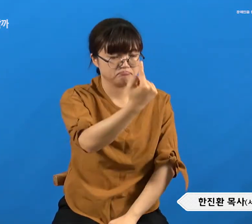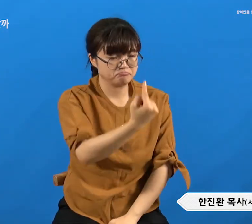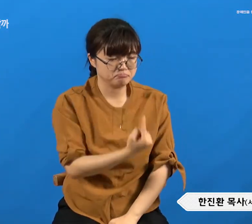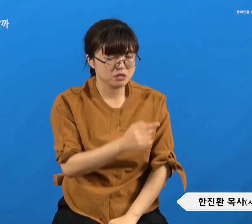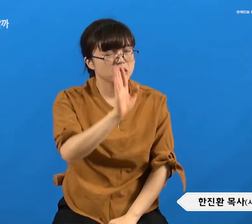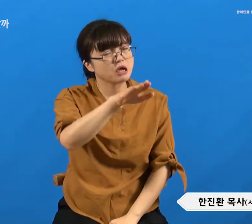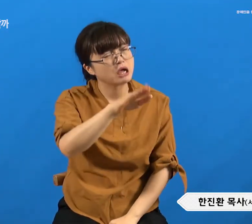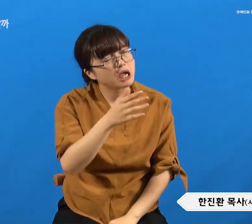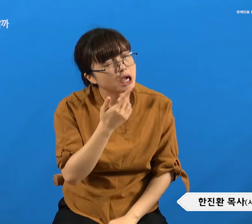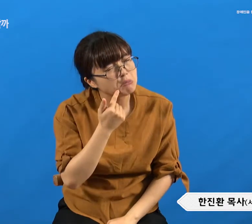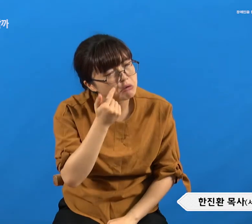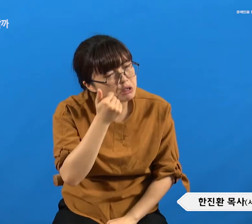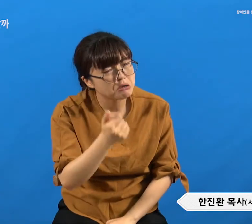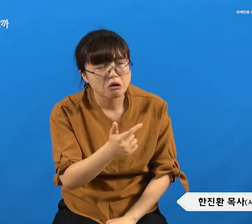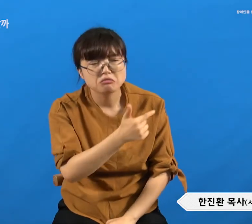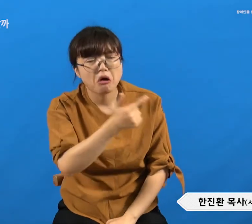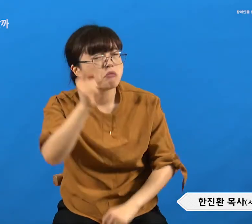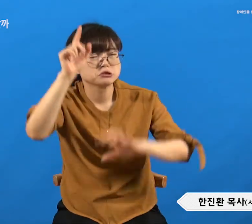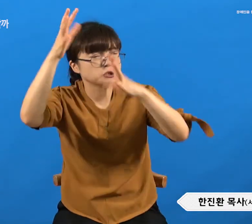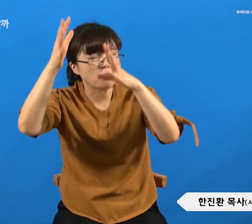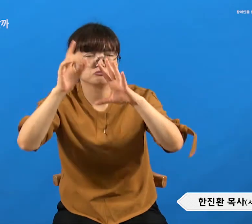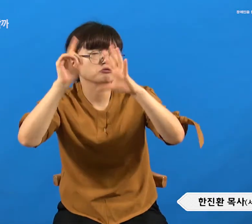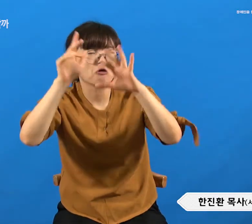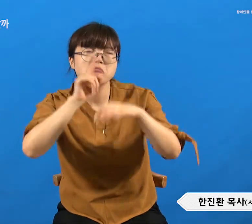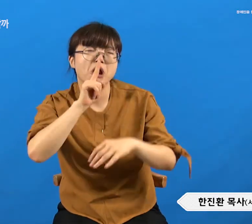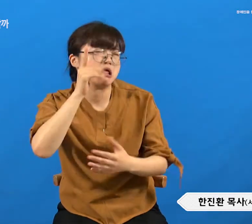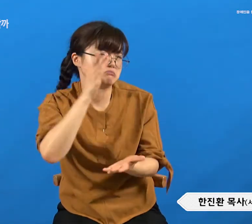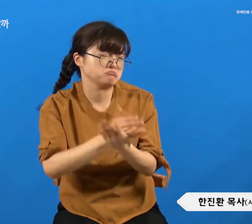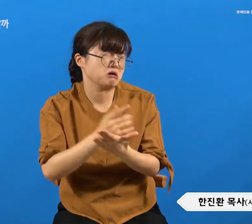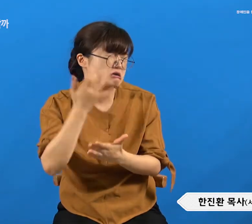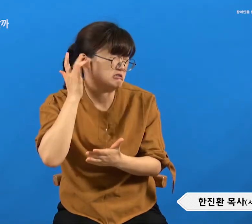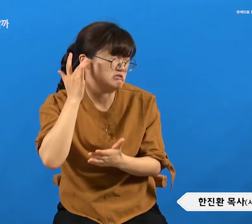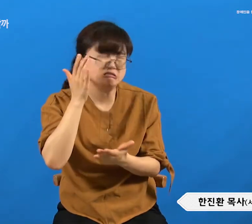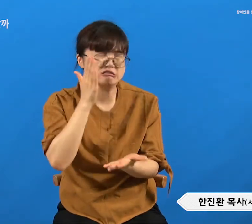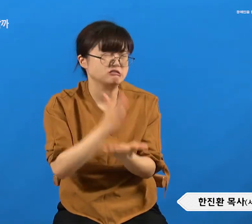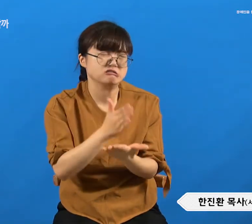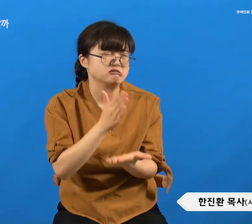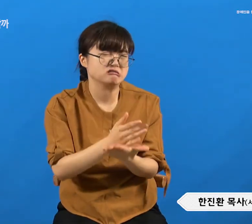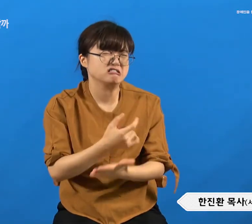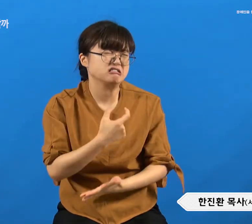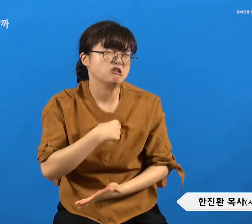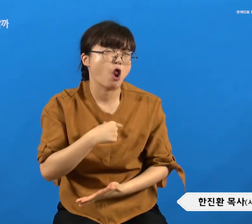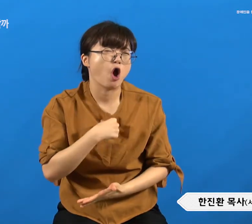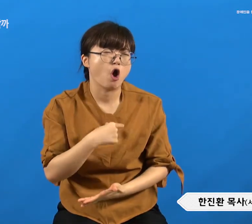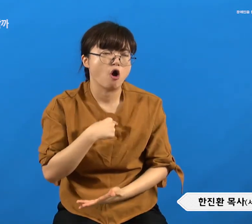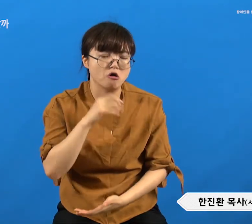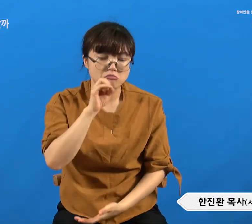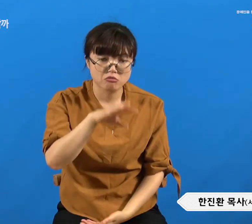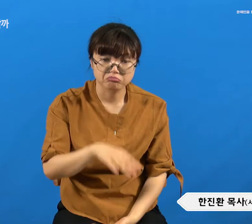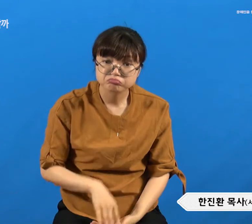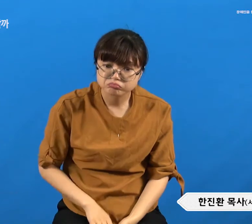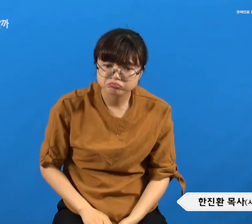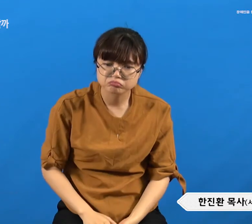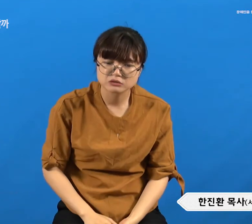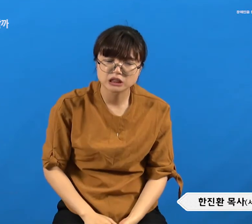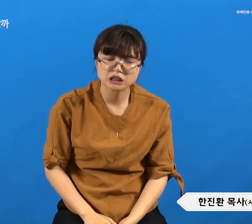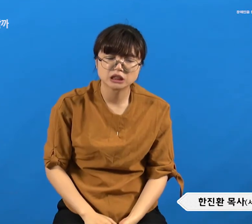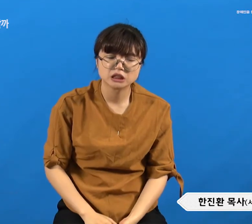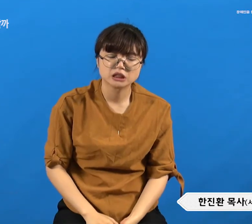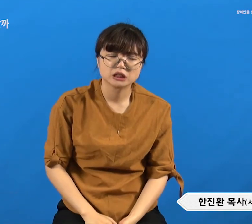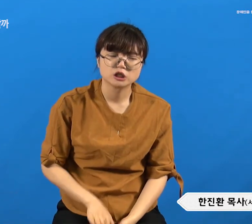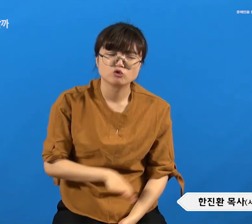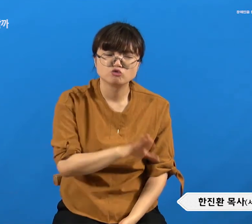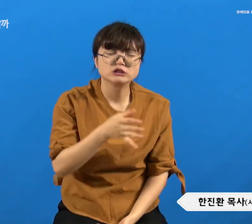다가오시더니 목사님 너무 천국 하지 마세요. 듣기 싫어요. 그랬습니다. 아니 우리 같은 사람 앞에서